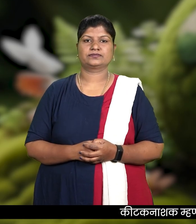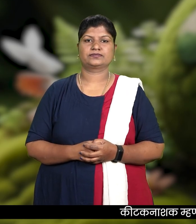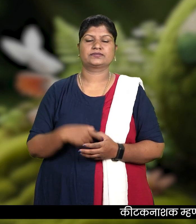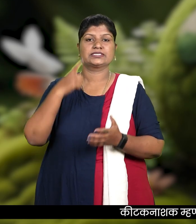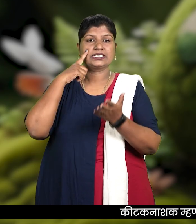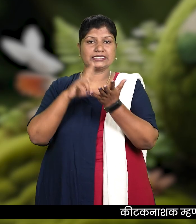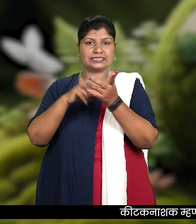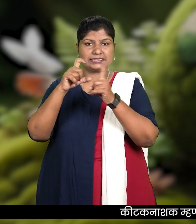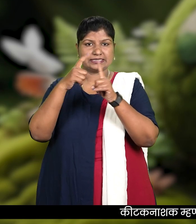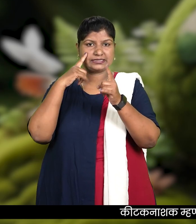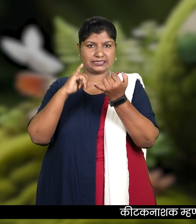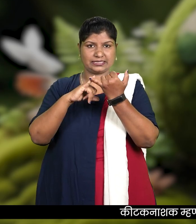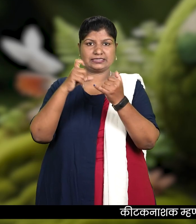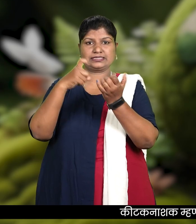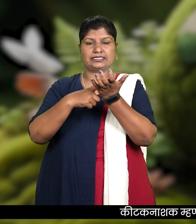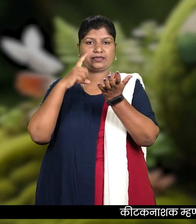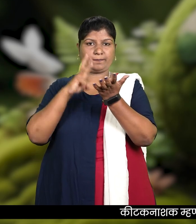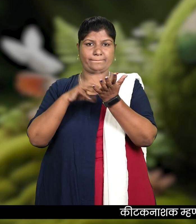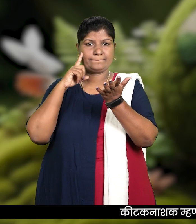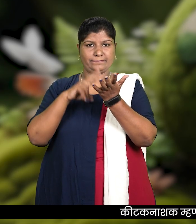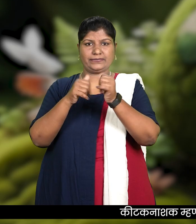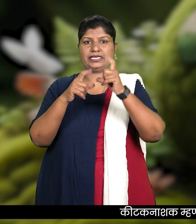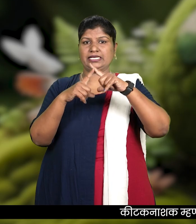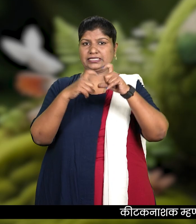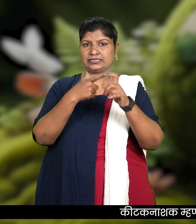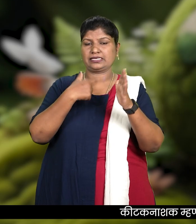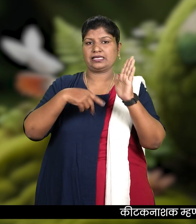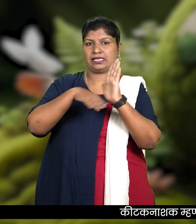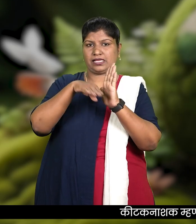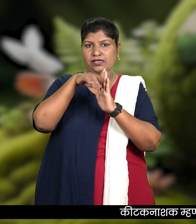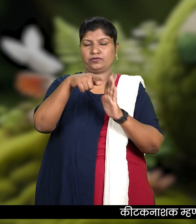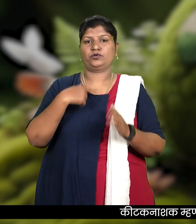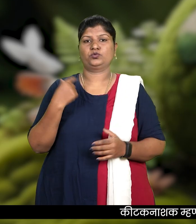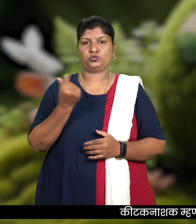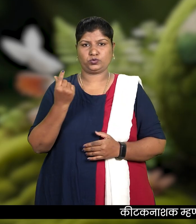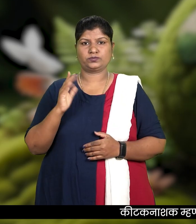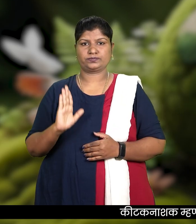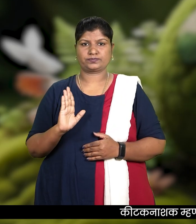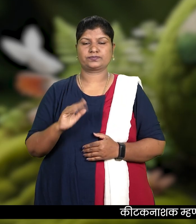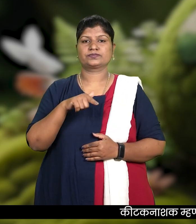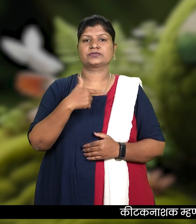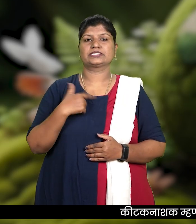कीटकनाशक म्हणून DDTचा अंधाधुंद वापर, विशेषतः डासांच्या निर्मूलनासाठी.